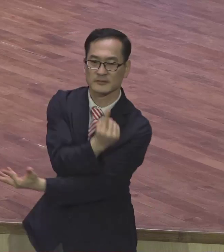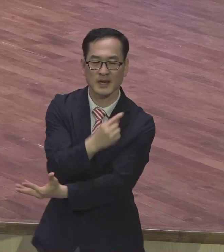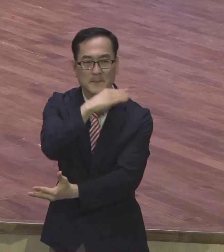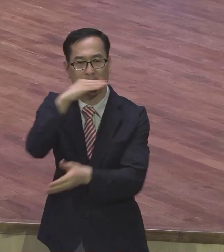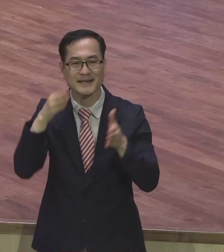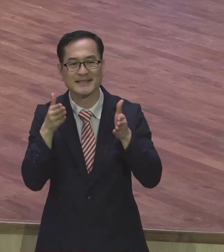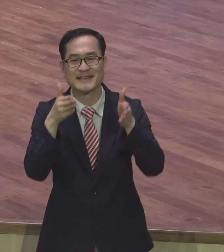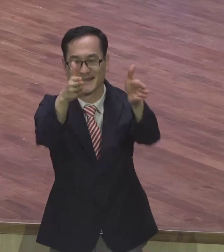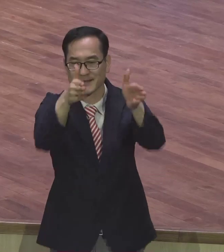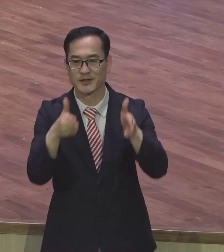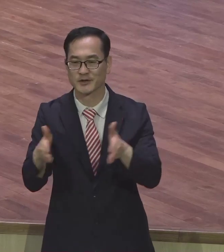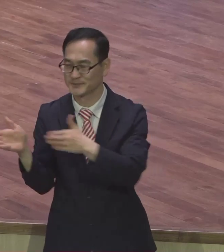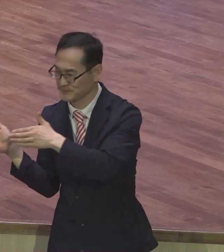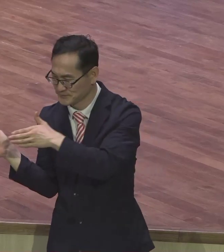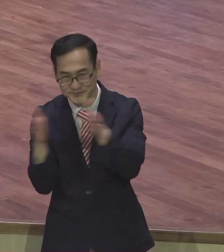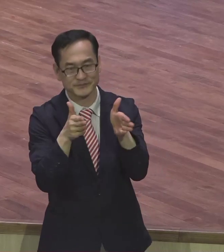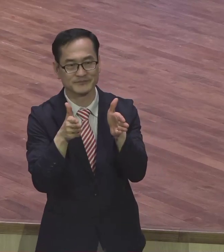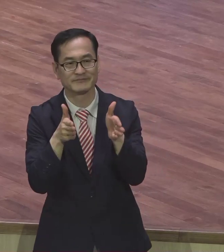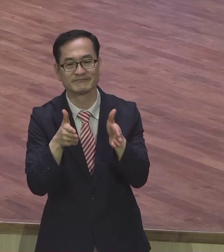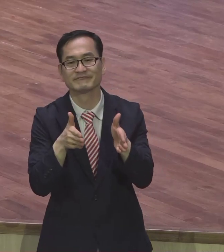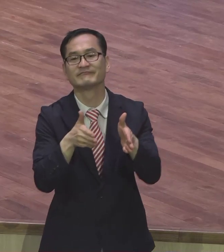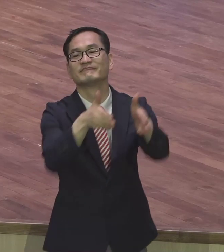방향 전환을 했다